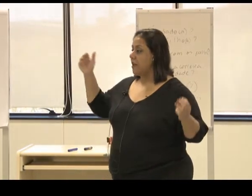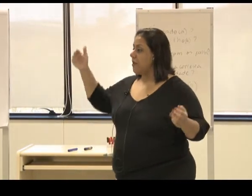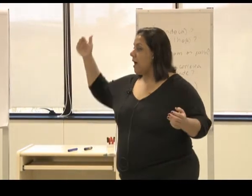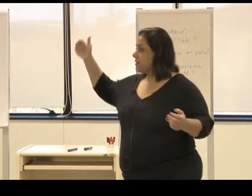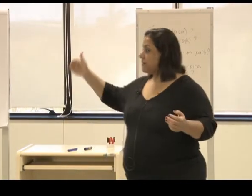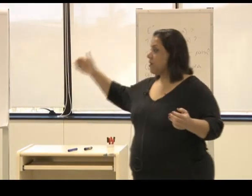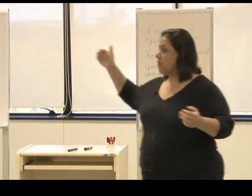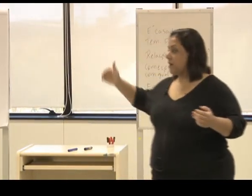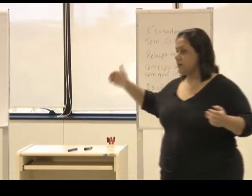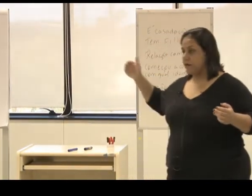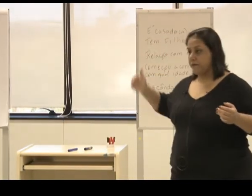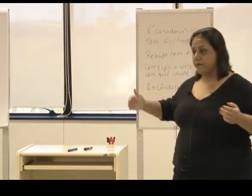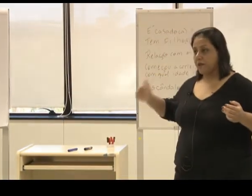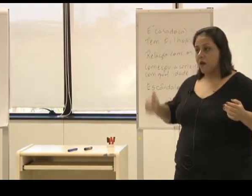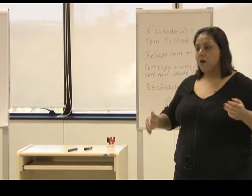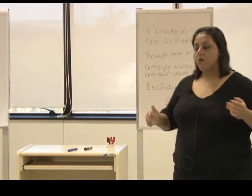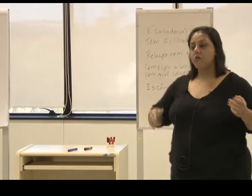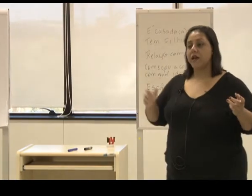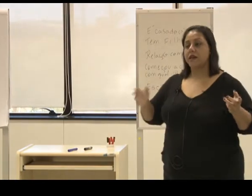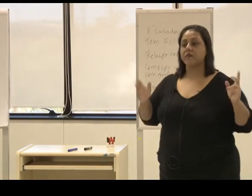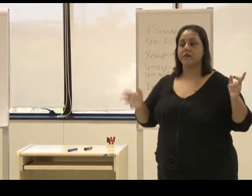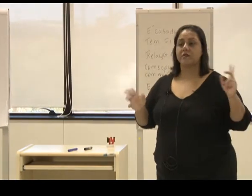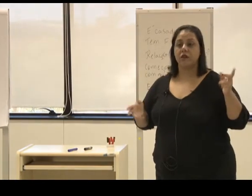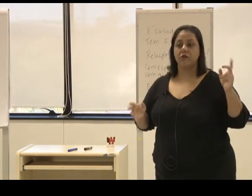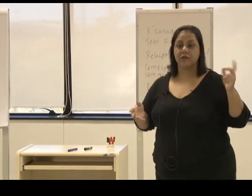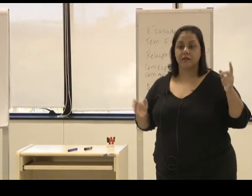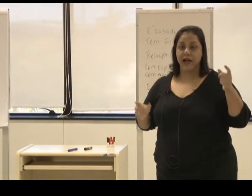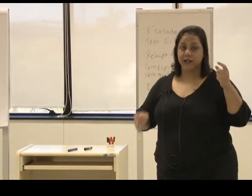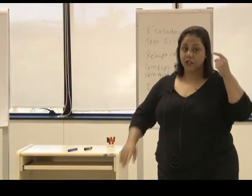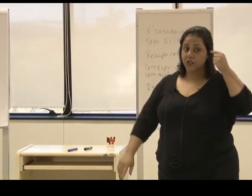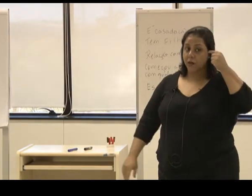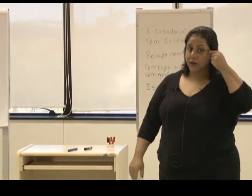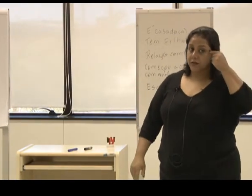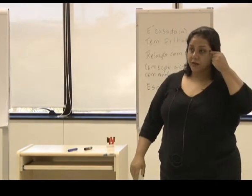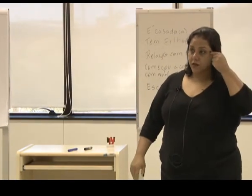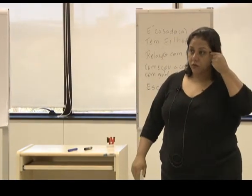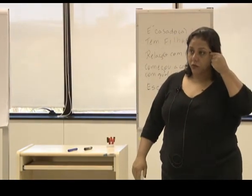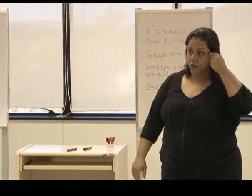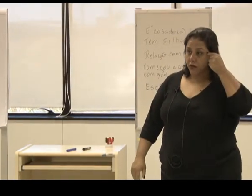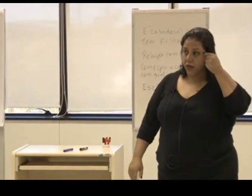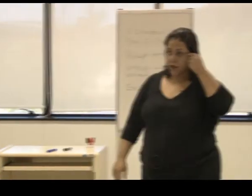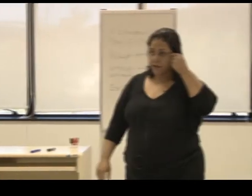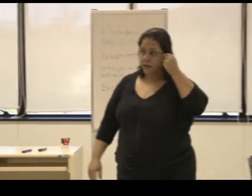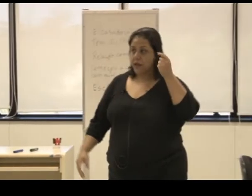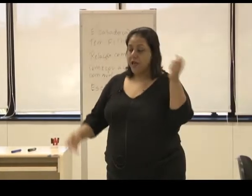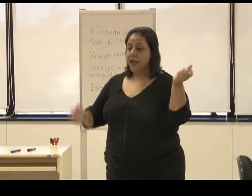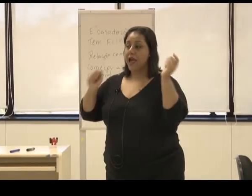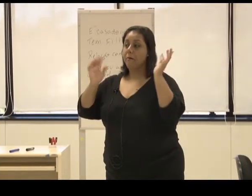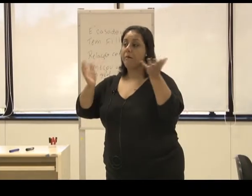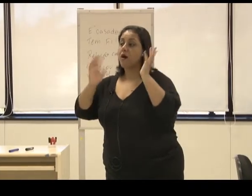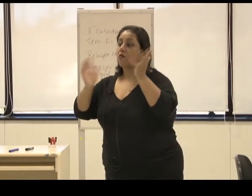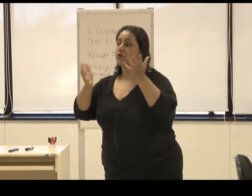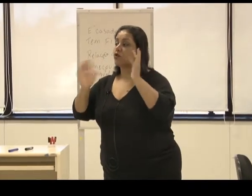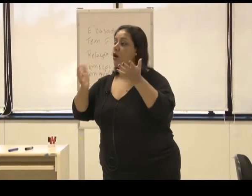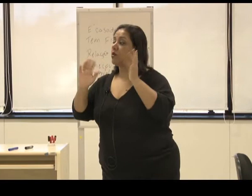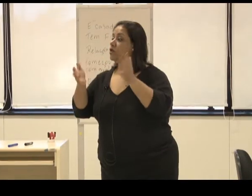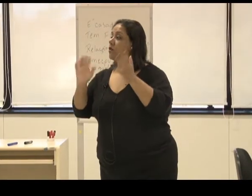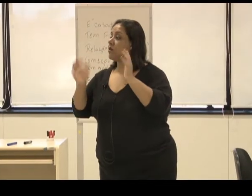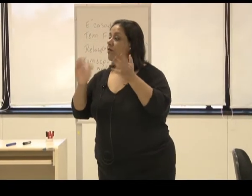a sequência? Porque, às vezes, em língua de sinais, a gente está pensando em português e a mão solta de outra